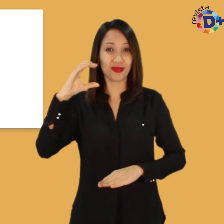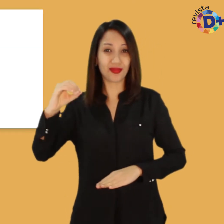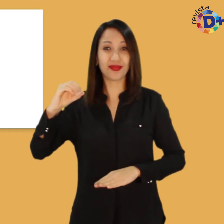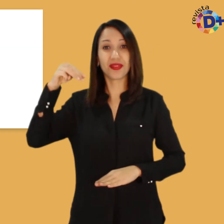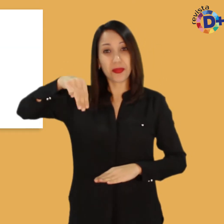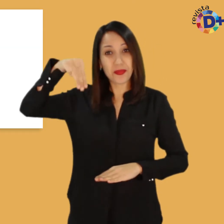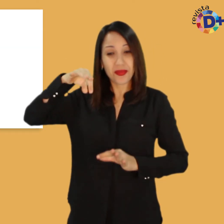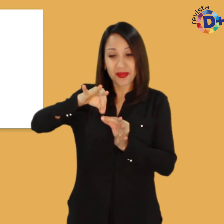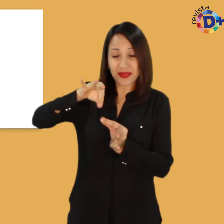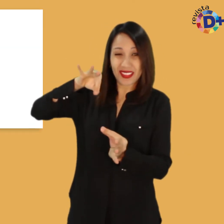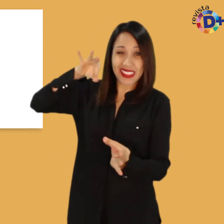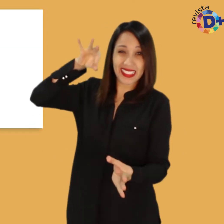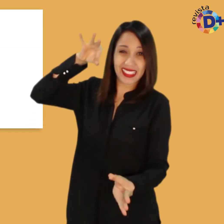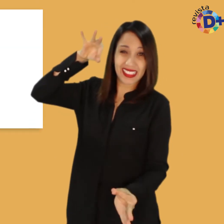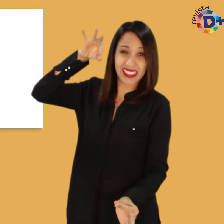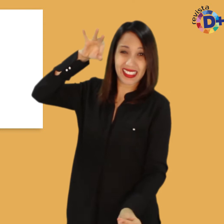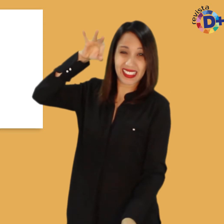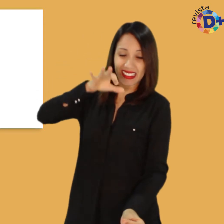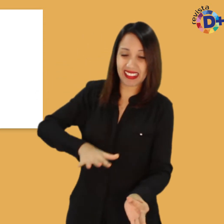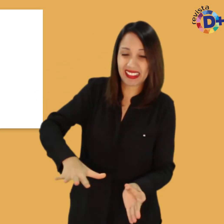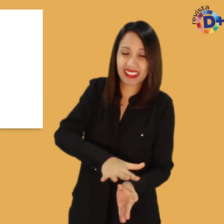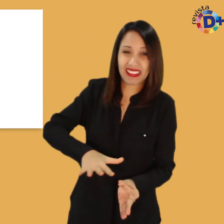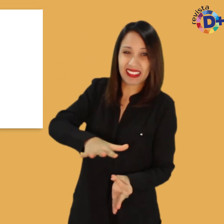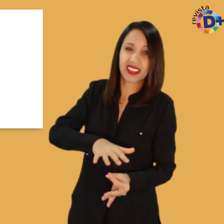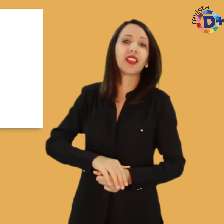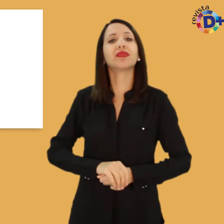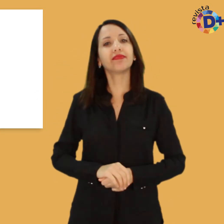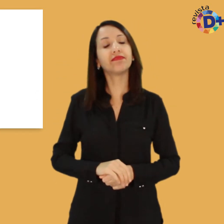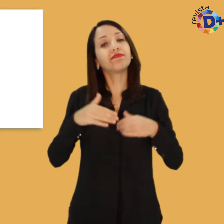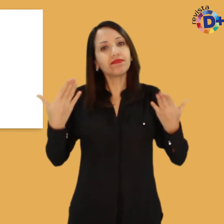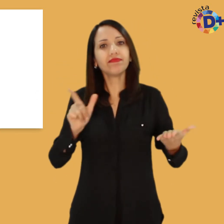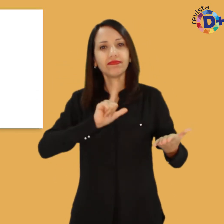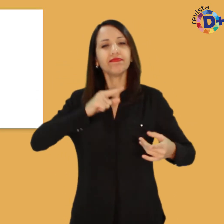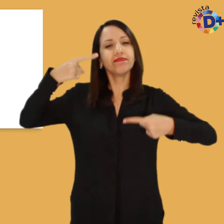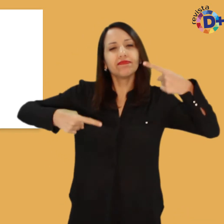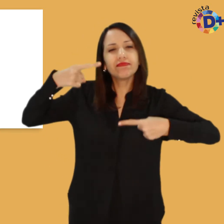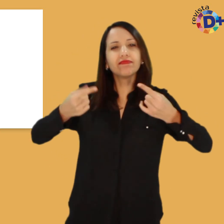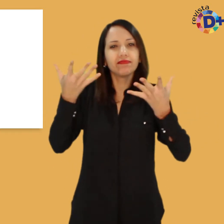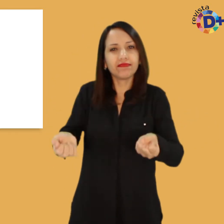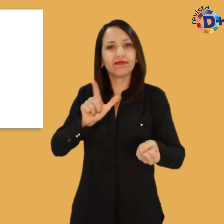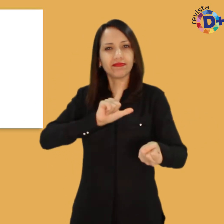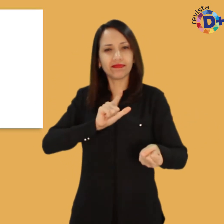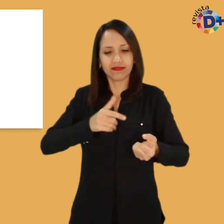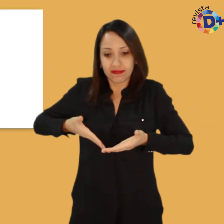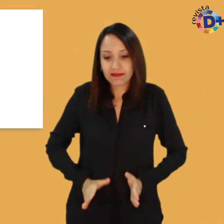perto da cidade-estado de Esparta. Podemos dizer que tais políticas consideram os recém-nascidos como